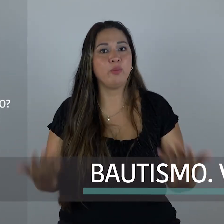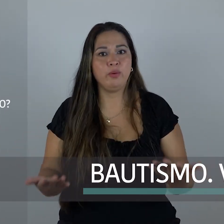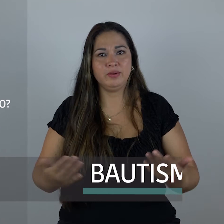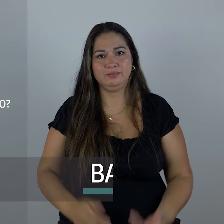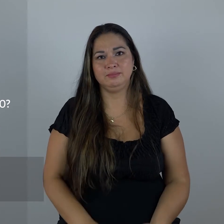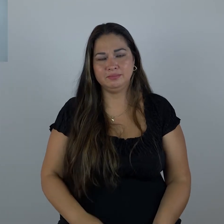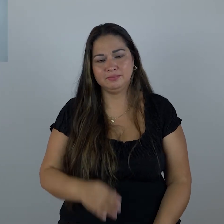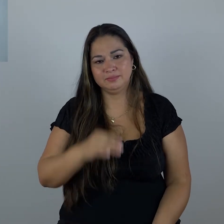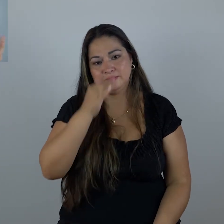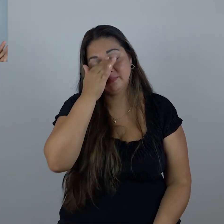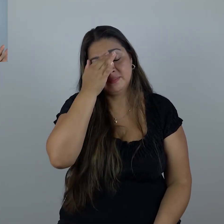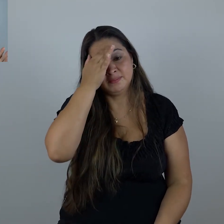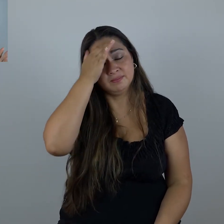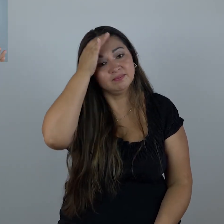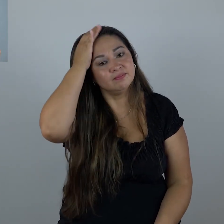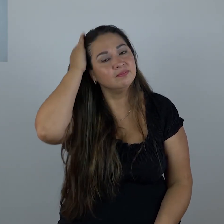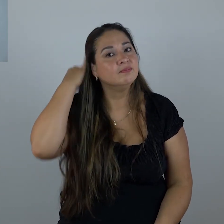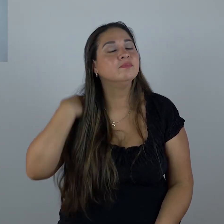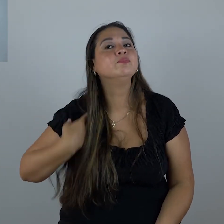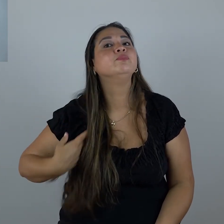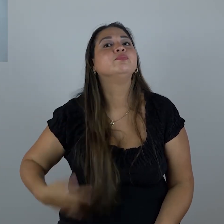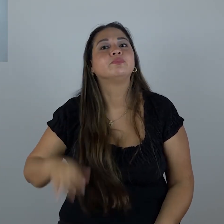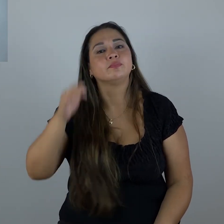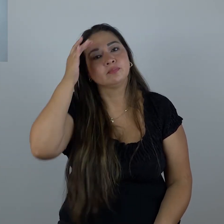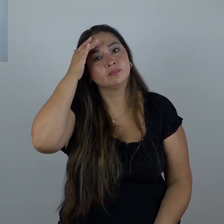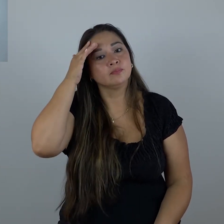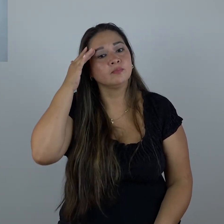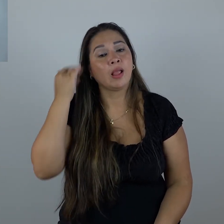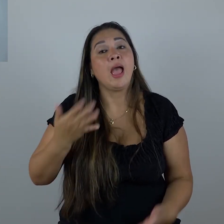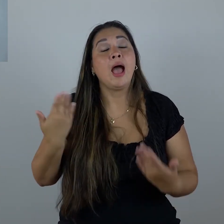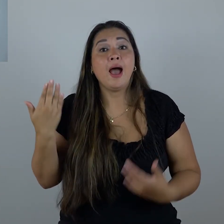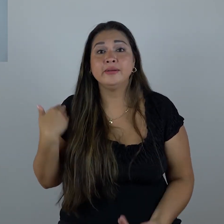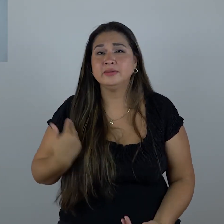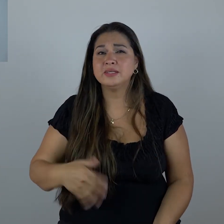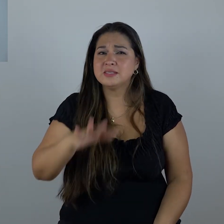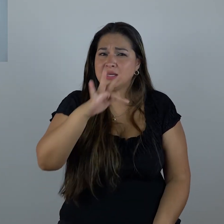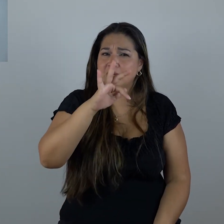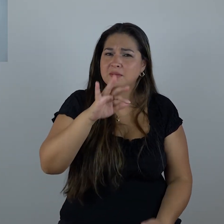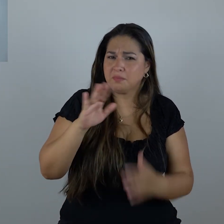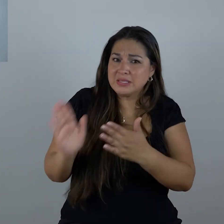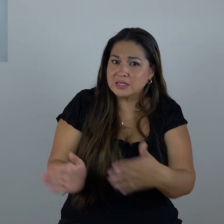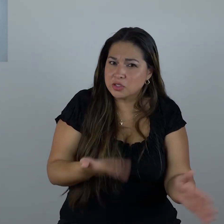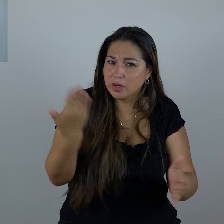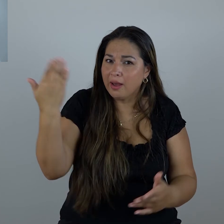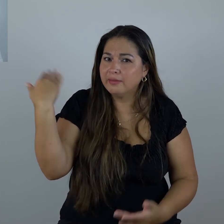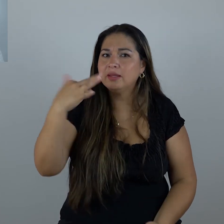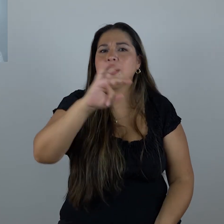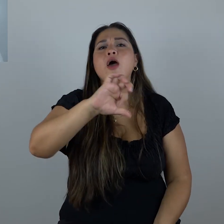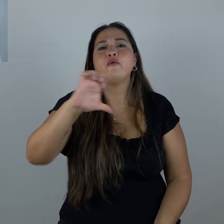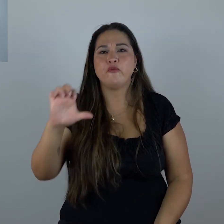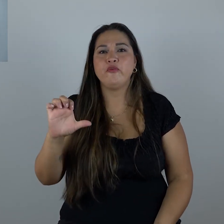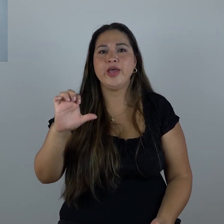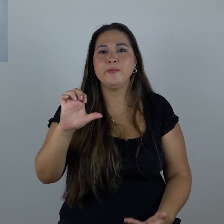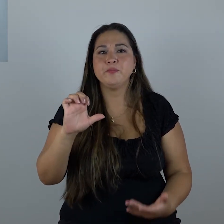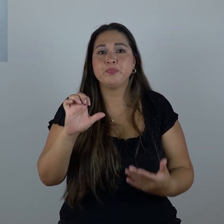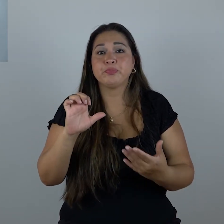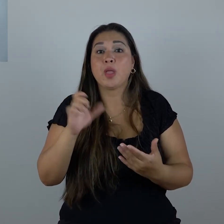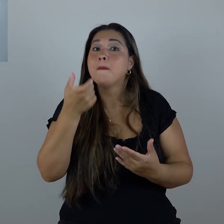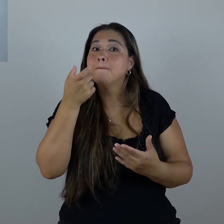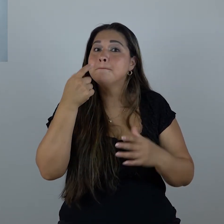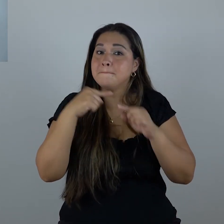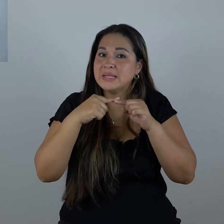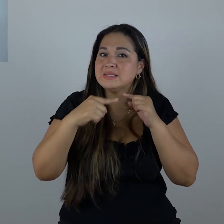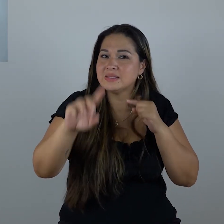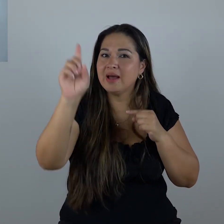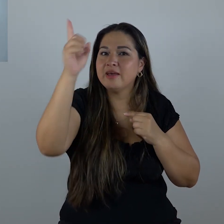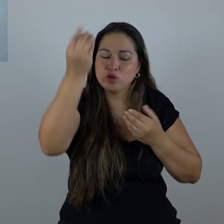Hablamos días pasados, o en las sesiones pasadas, acerca de la fe. La fe es el mensaje de Dios que ha sido sembrado en nuestros